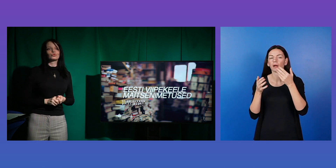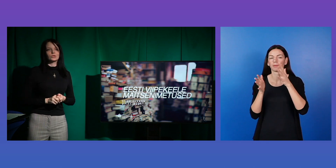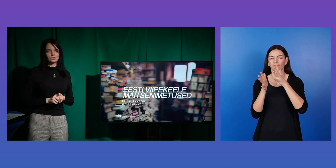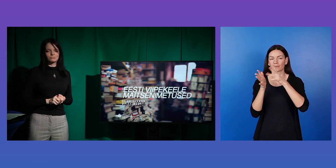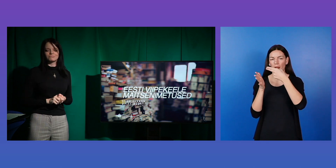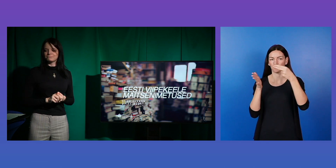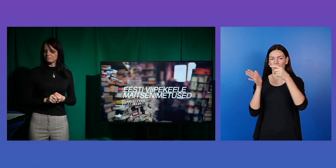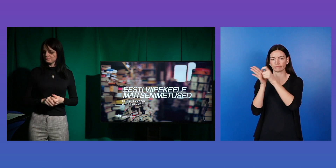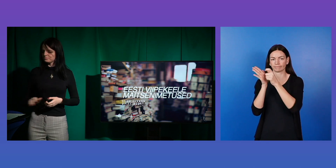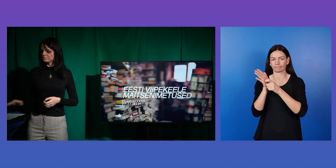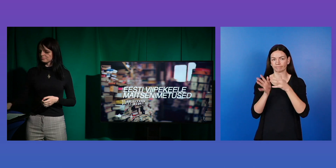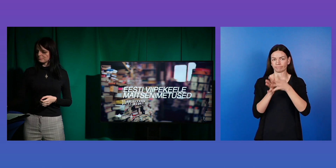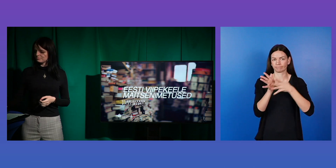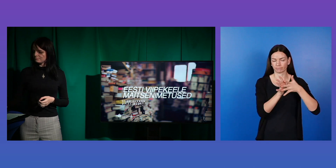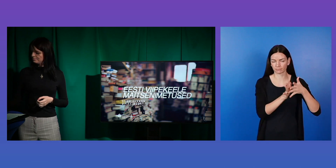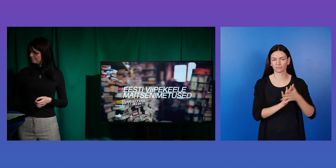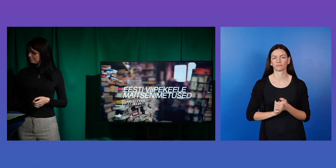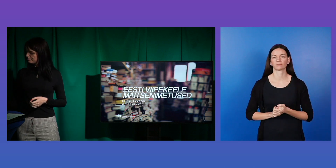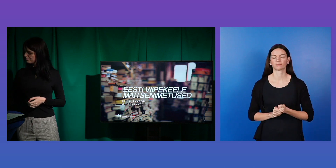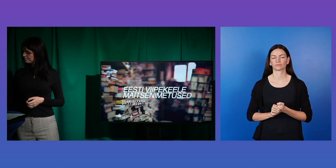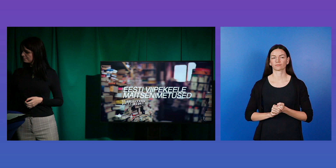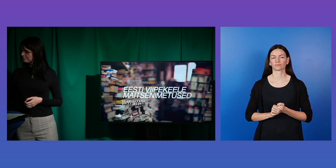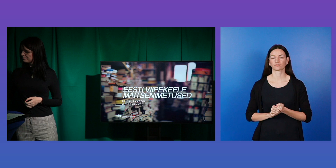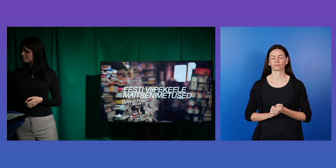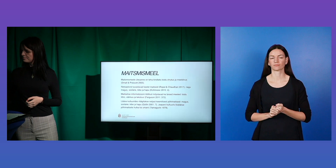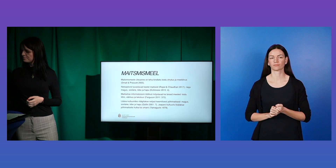eesti maitseviibetest.